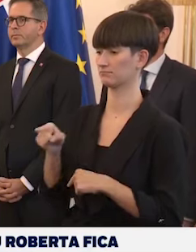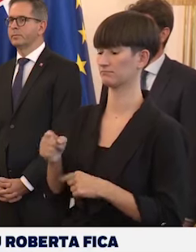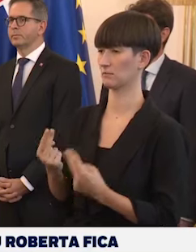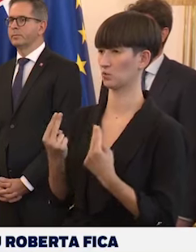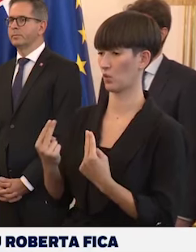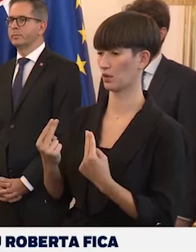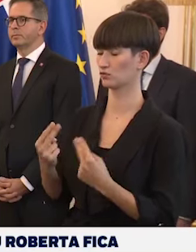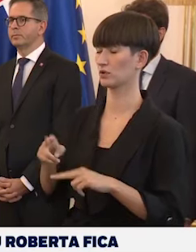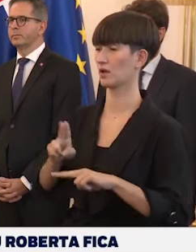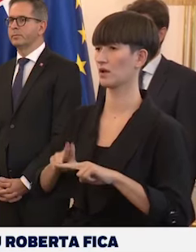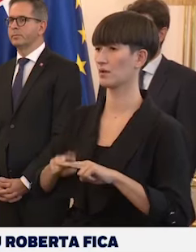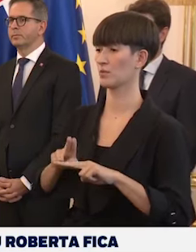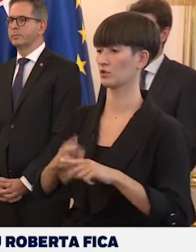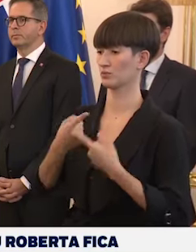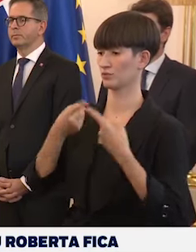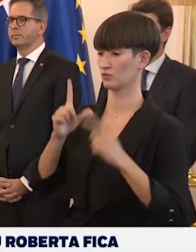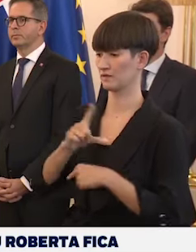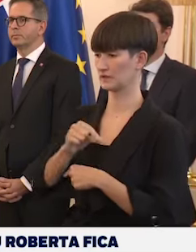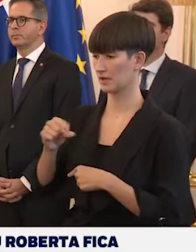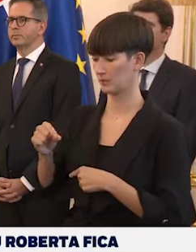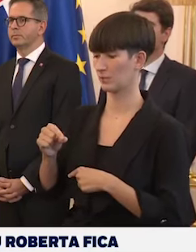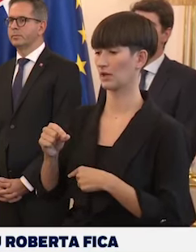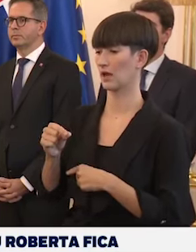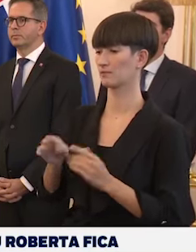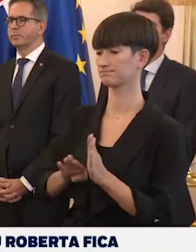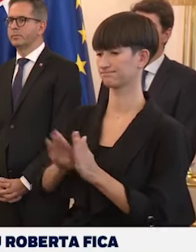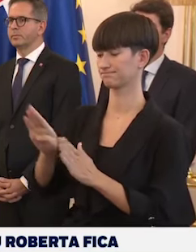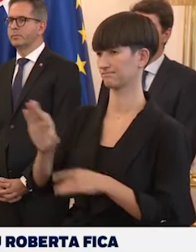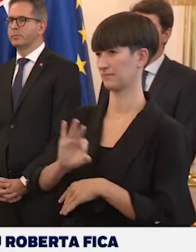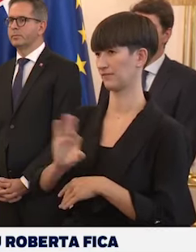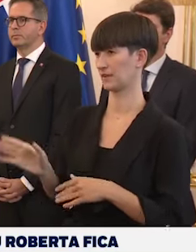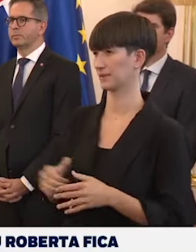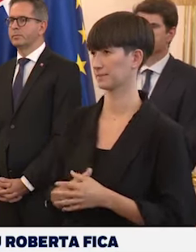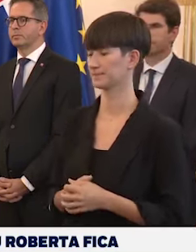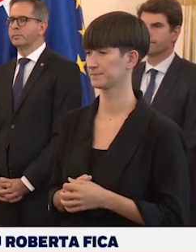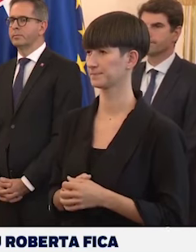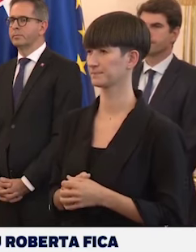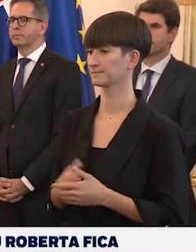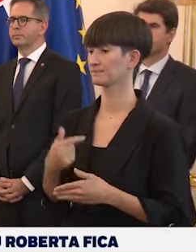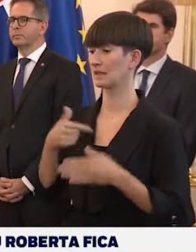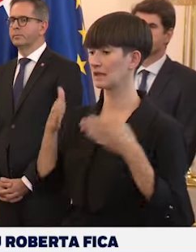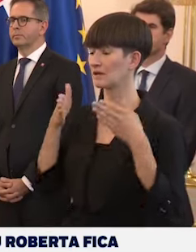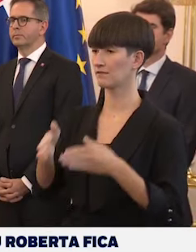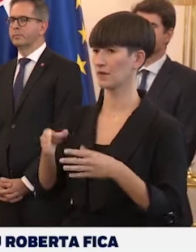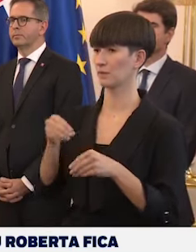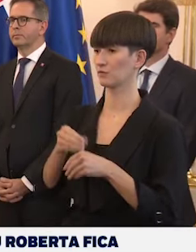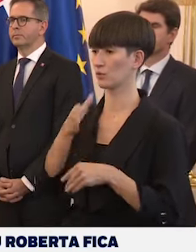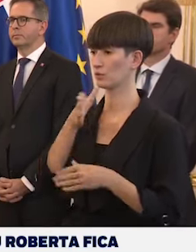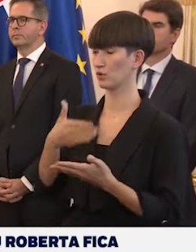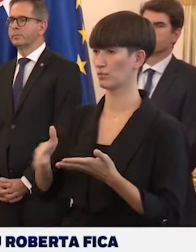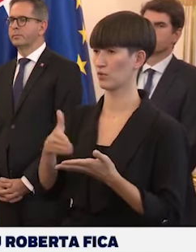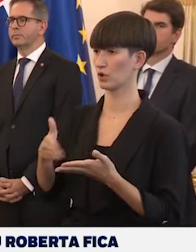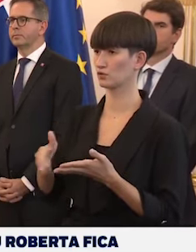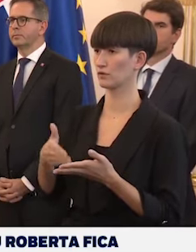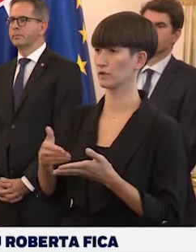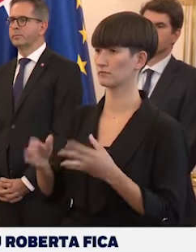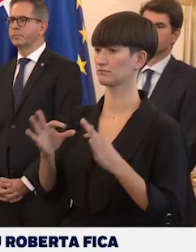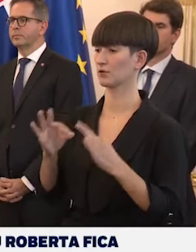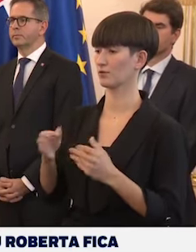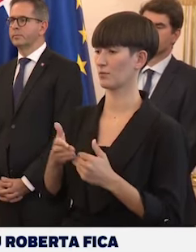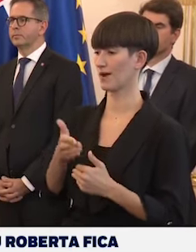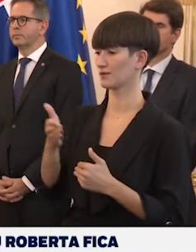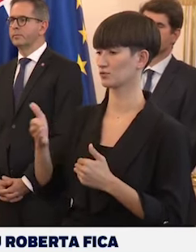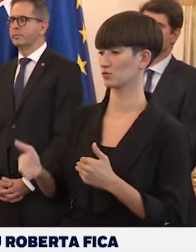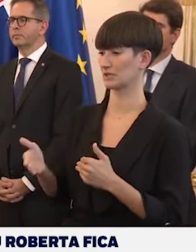to lepší profit z nich Slovenská republika bude môcť mať. Verím tiež, že budete pokračovať v dobrej susedskej